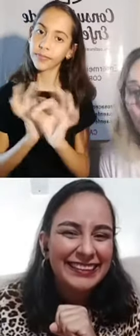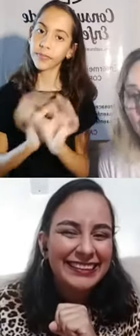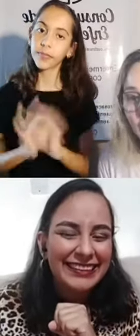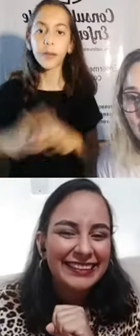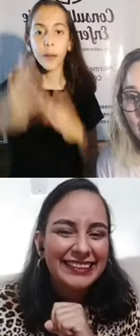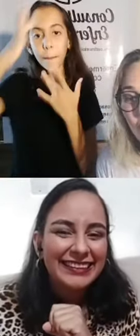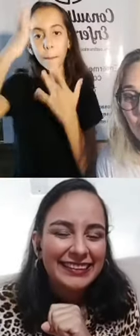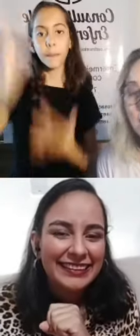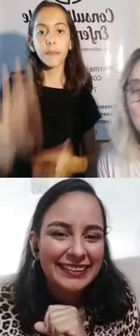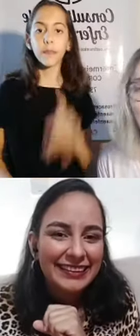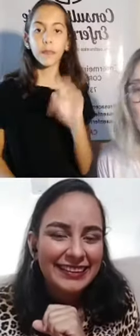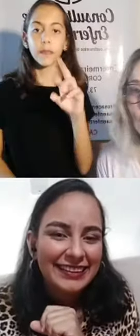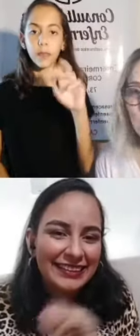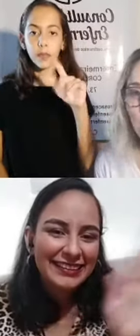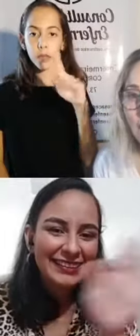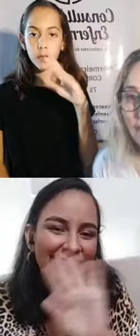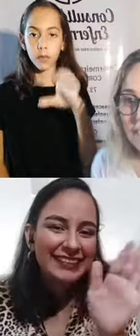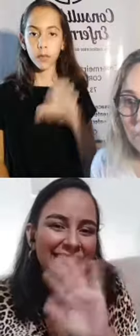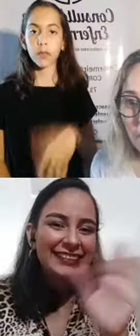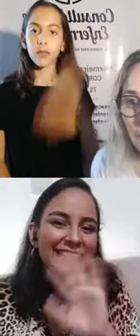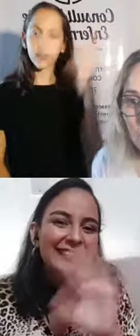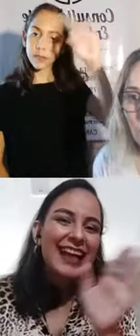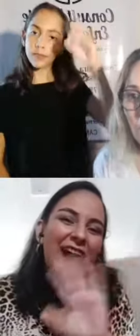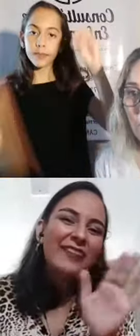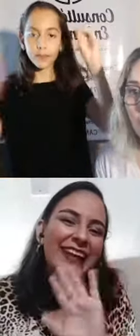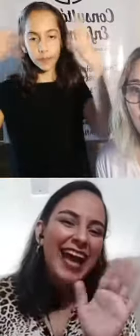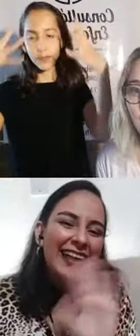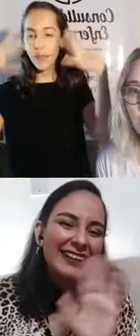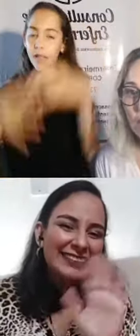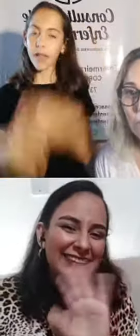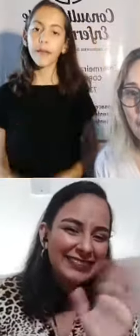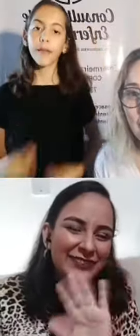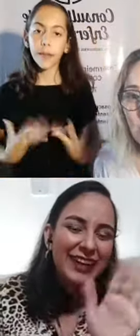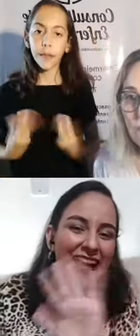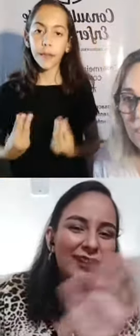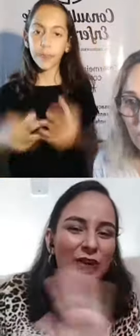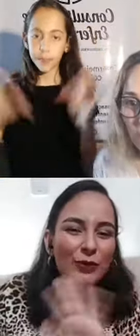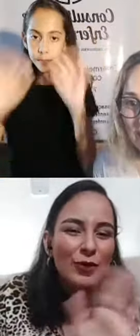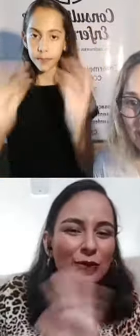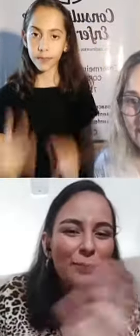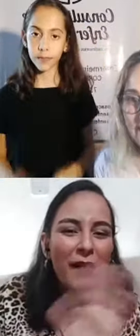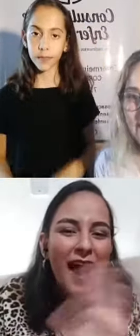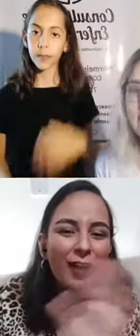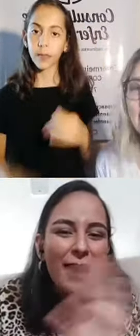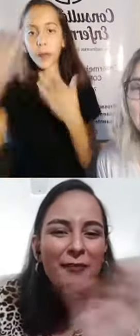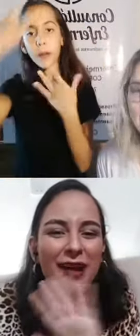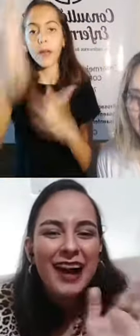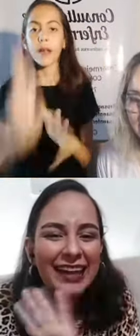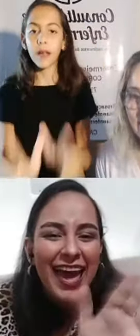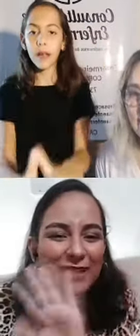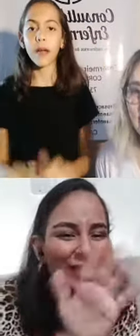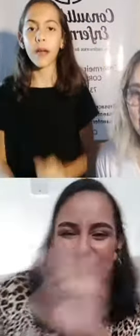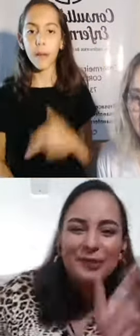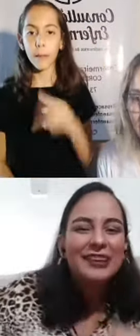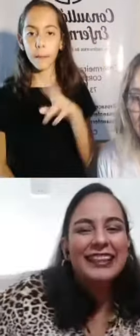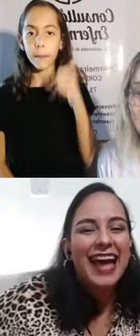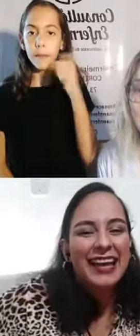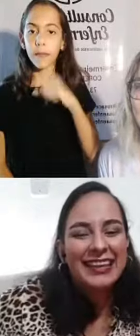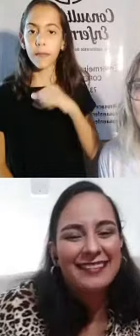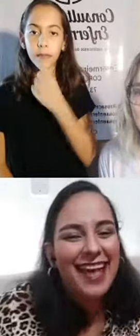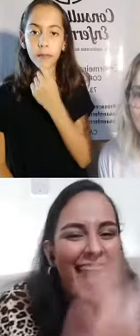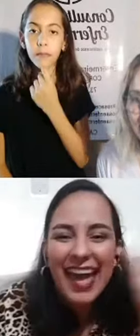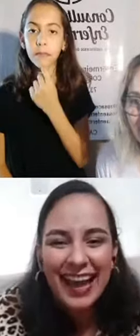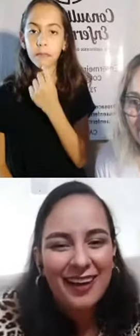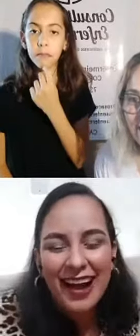Muito obrigada, Darlúcia. Deus abençoe grandemente. Tchau, obrigada, gente. Obrigada a todo mundo. Paula, minha mãe, Léo, todo mundo que tá